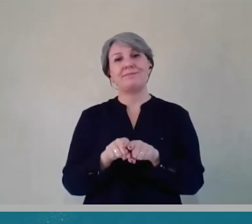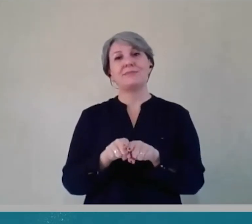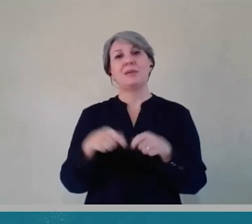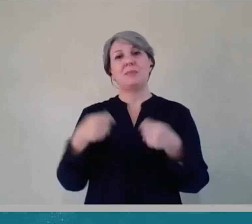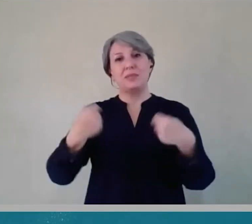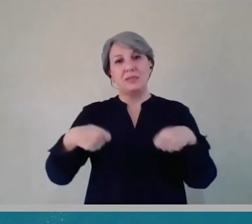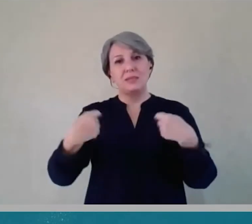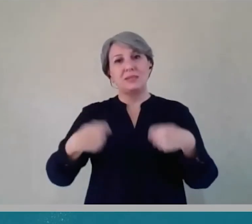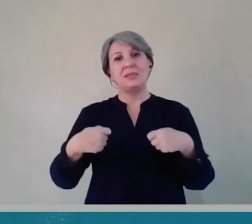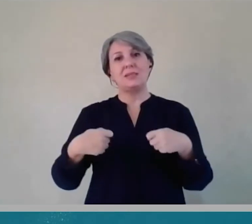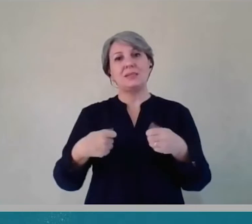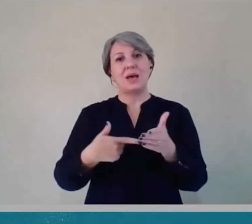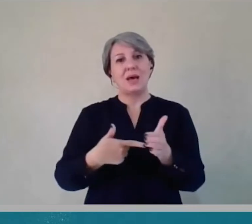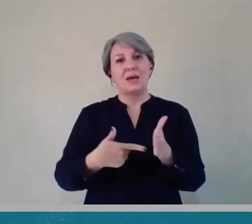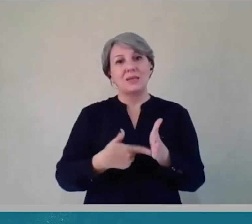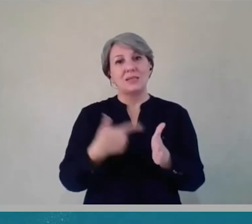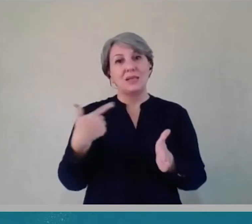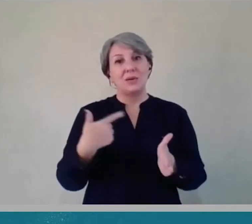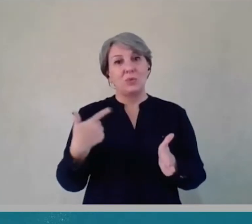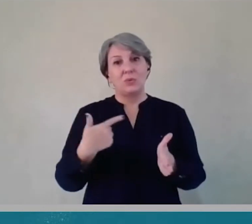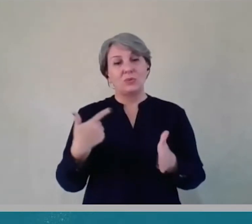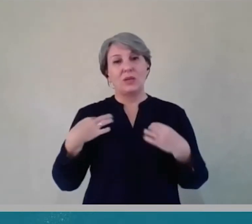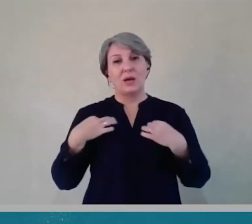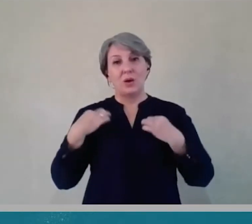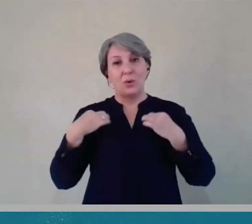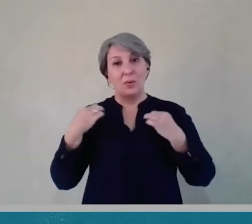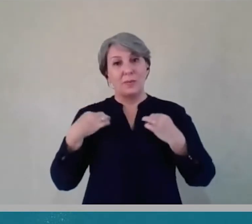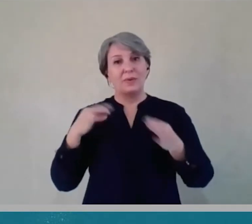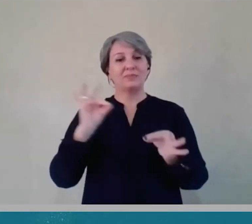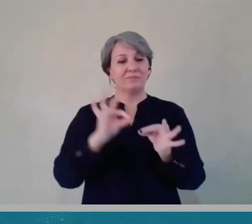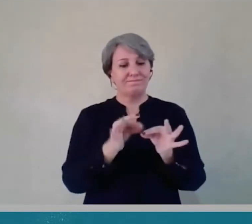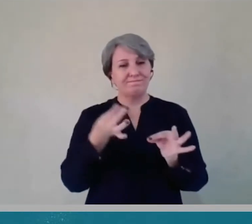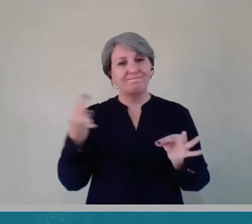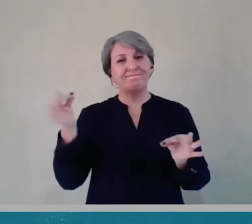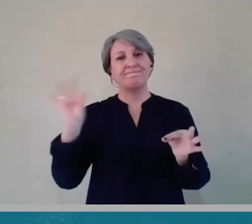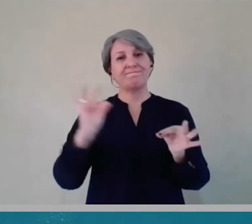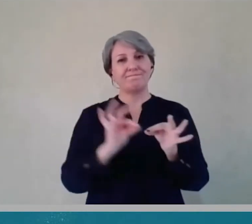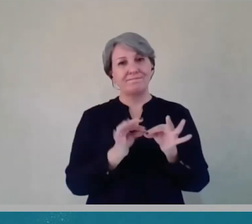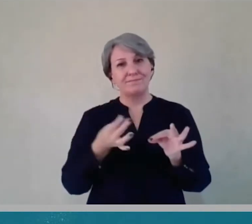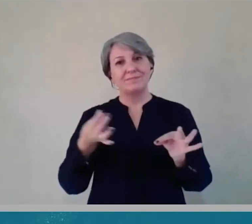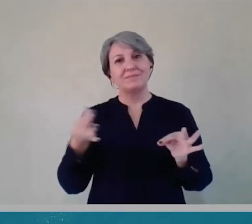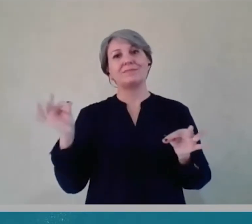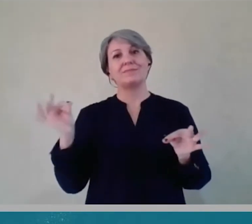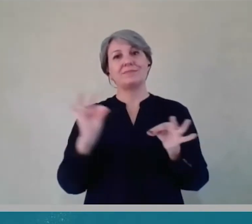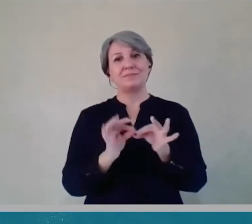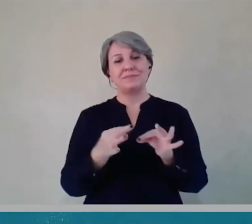Bom, não terminei ainda, tá? Ainda tem alguma coisa para falar, tá? Vamos lá. Vamos lá para Mateus